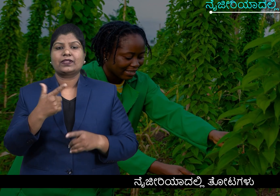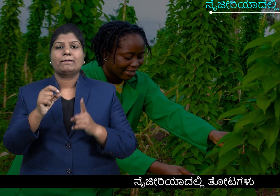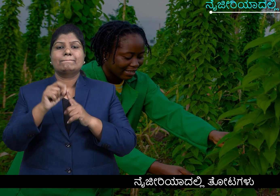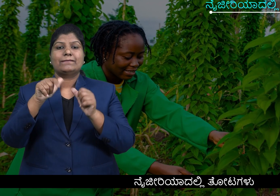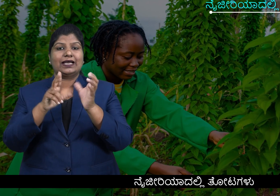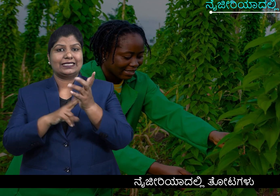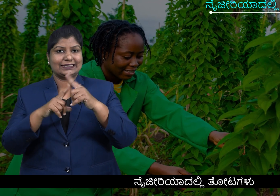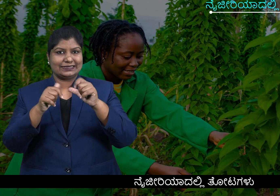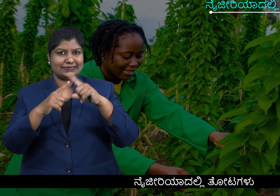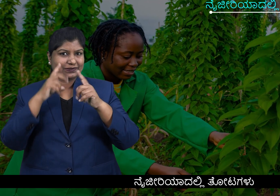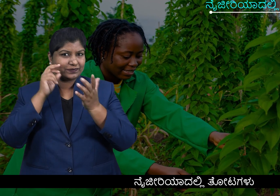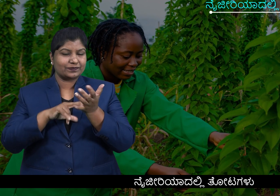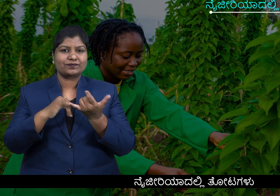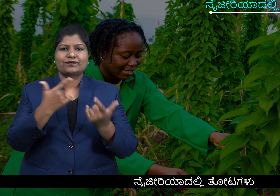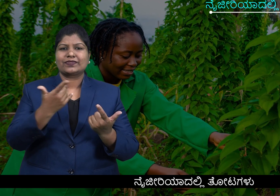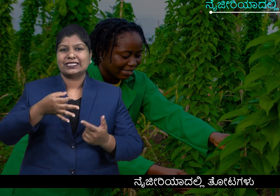ನೈಜೀರಿಯಾದಲ್ಲಿ ತೋಟಗಳು.